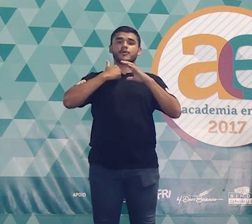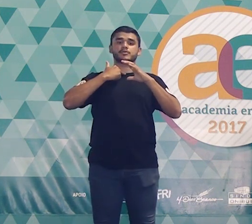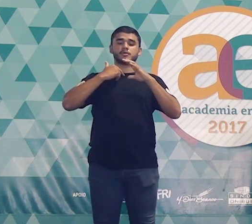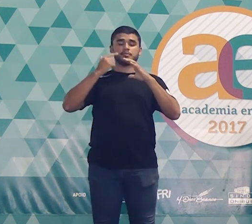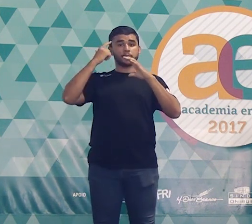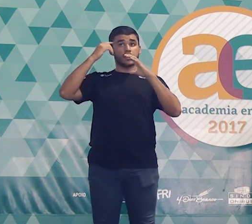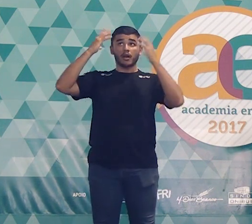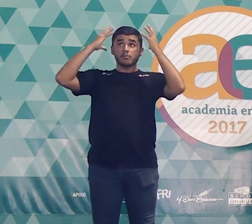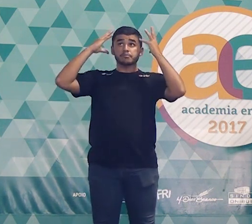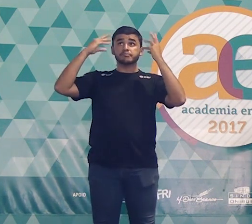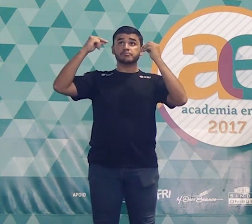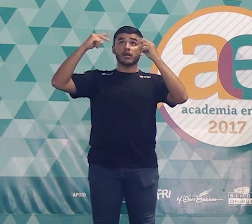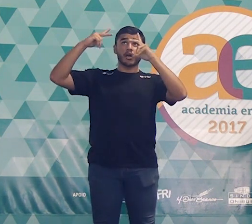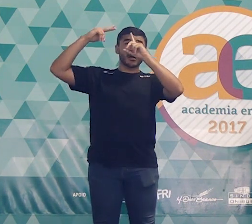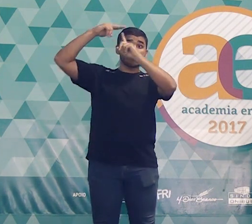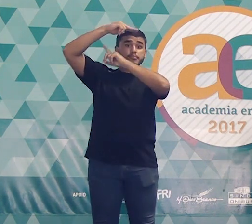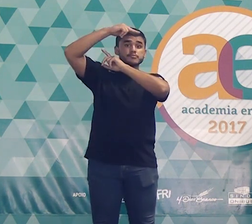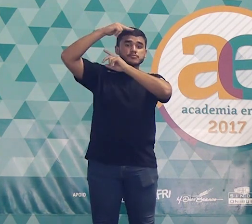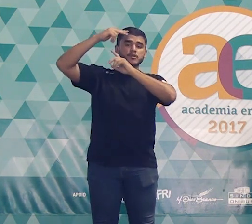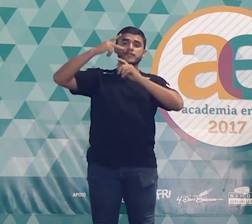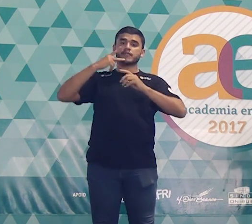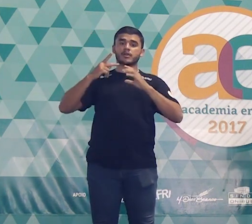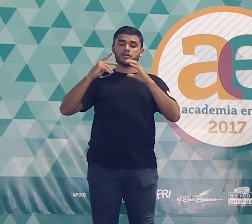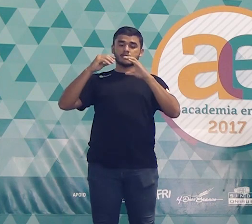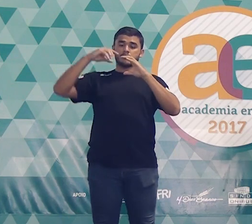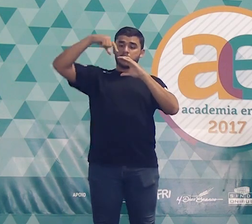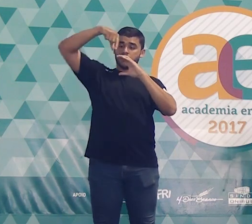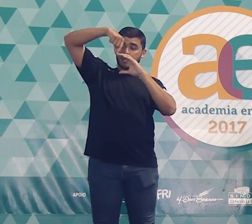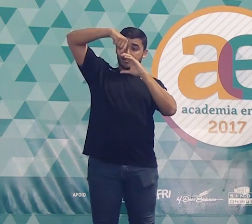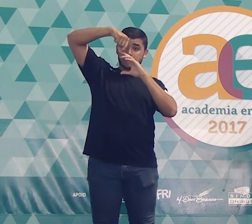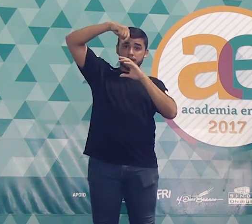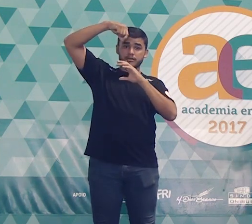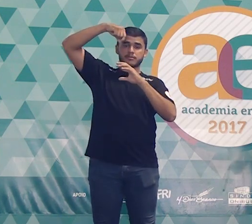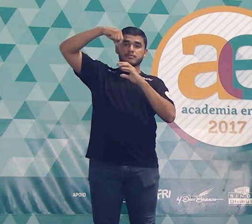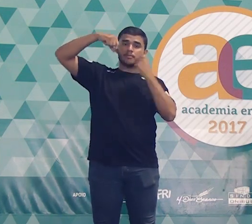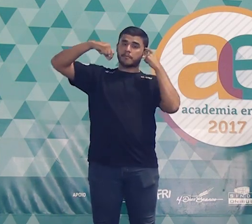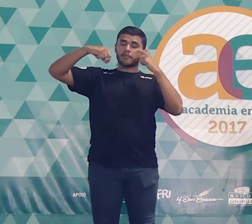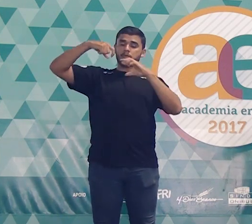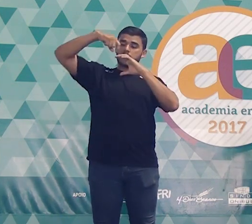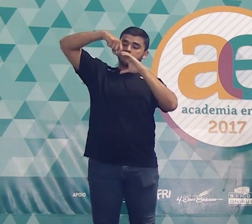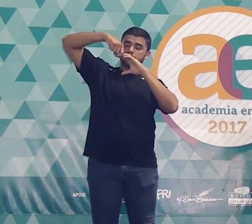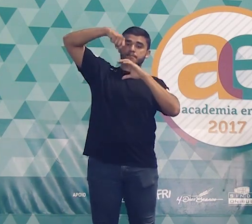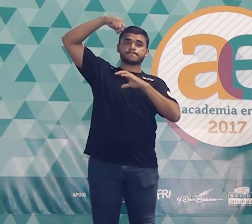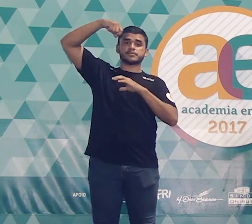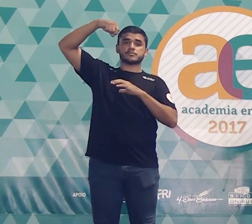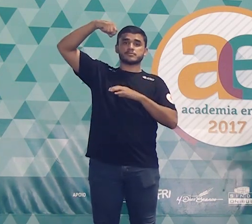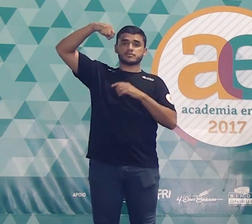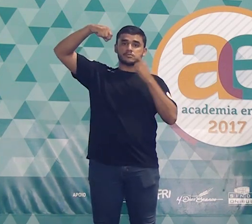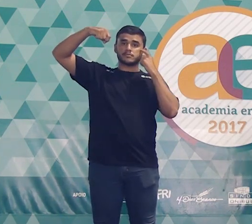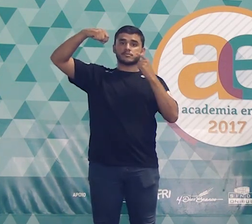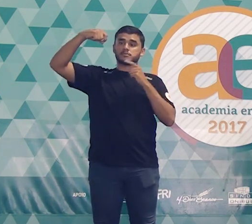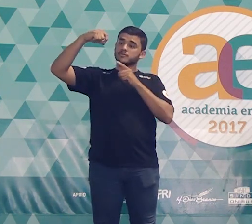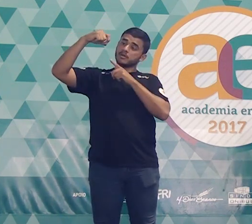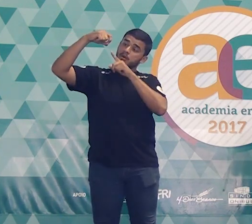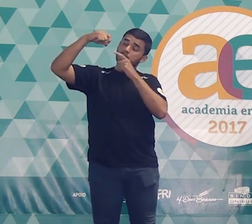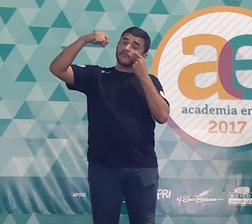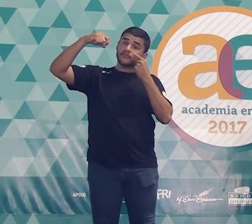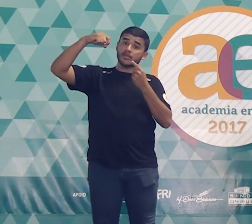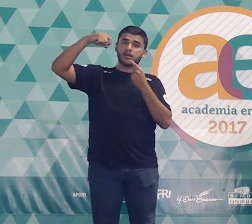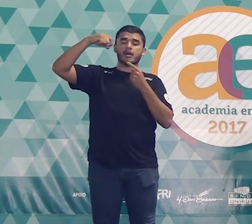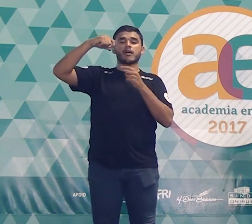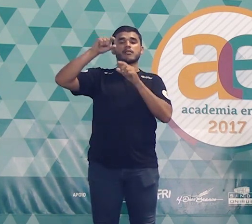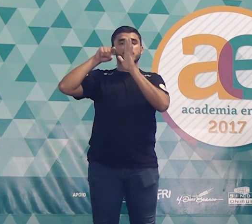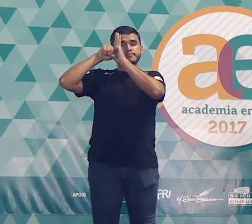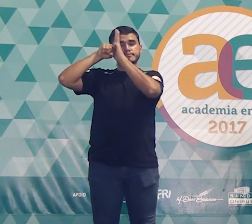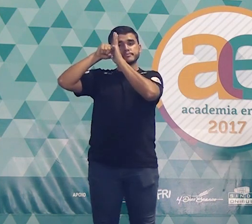estou cortando é a proteína, eu não estou cortando o DNA. Para eu ter acesso ao DNA, eu teria que arrancar. Eu teria que pegar o bulbo.